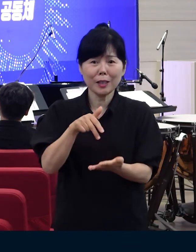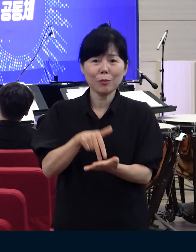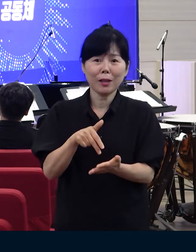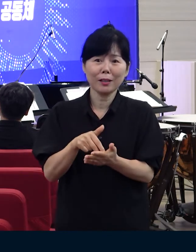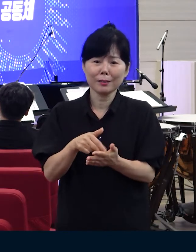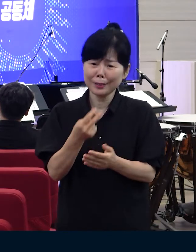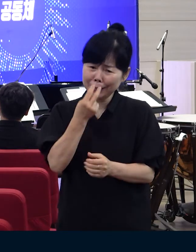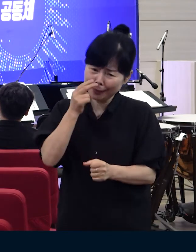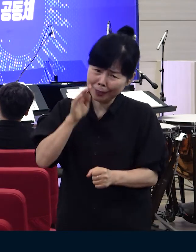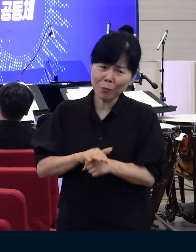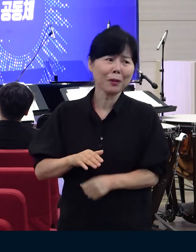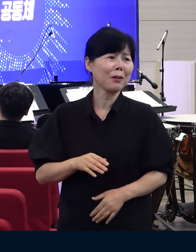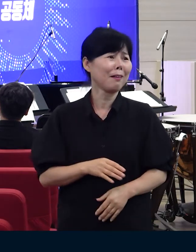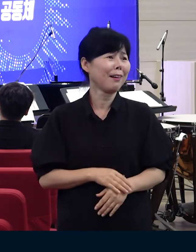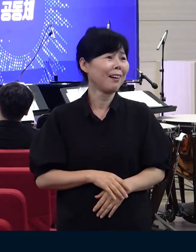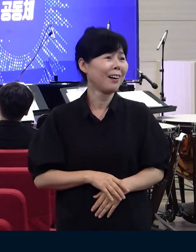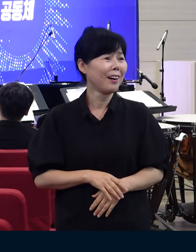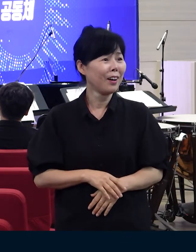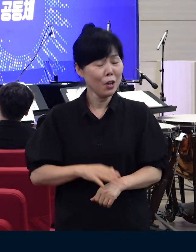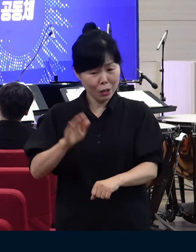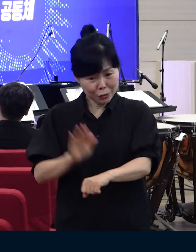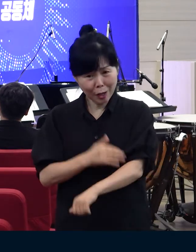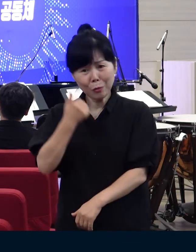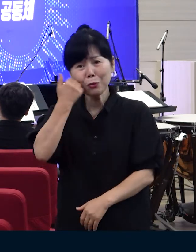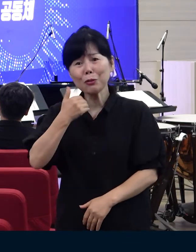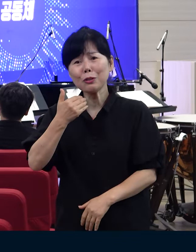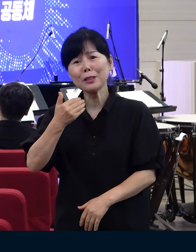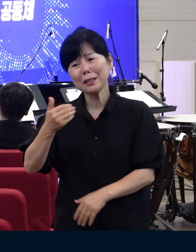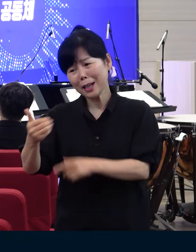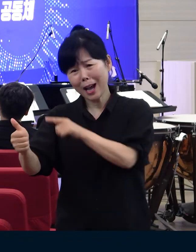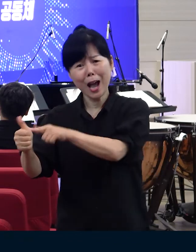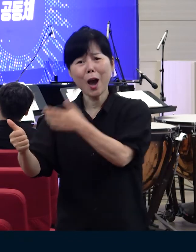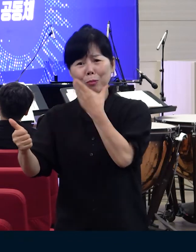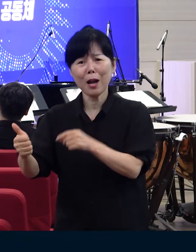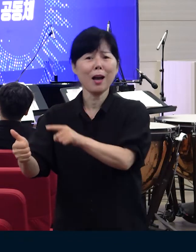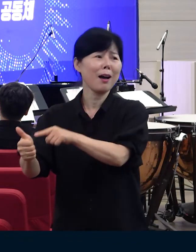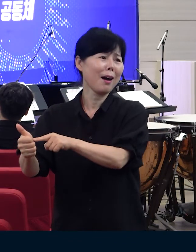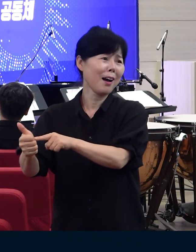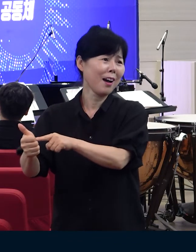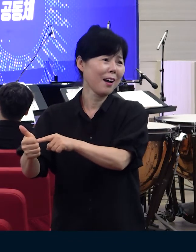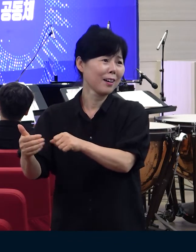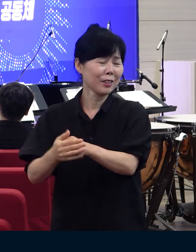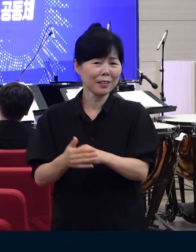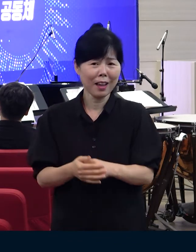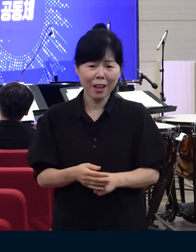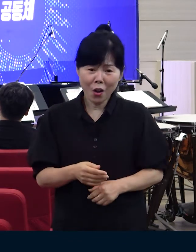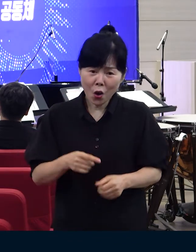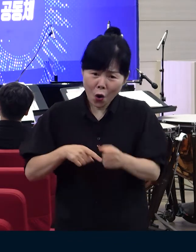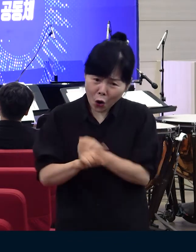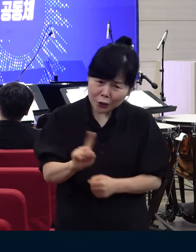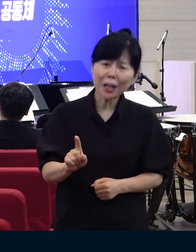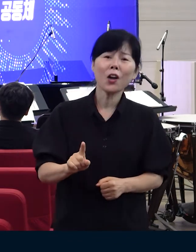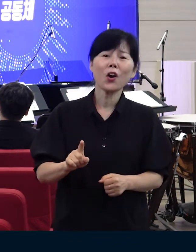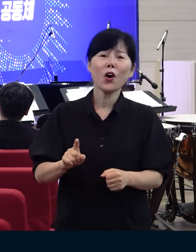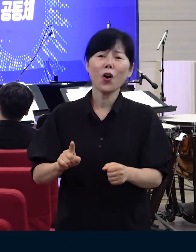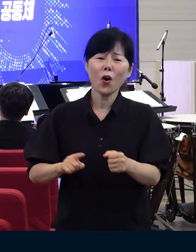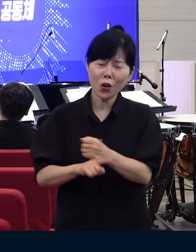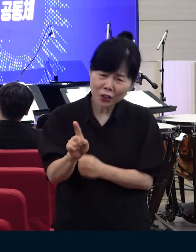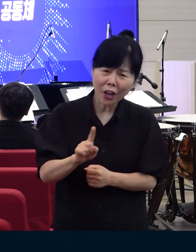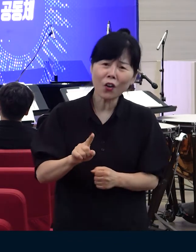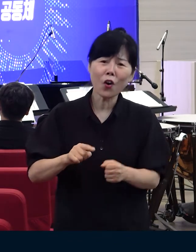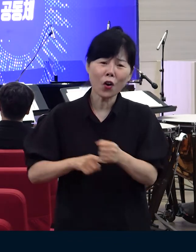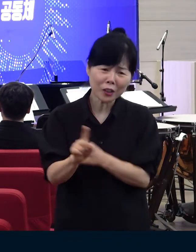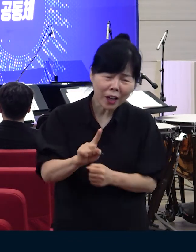거예요. 바로가 말을 3번이나 반복할 수밖에 없어요. 도대체 어찌하여? 기가 막힌 거죠. 내가